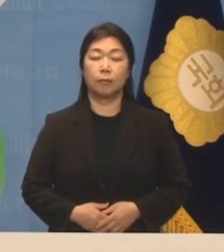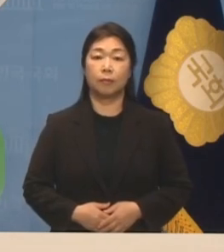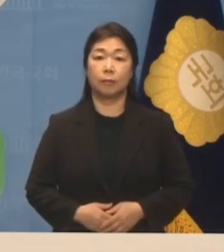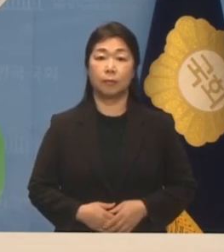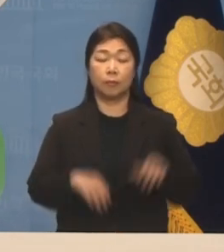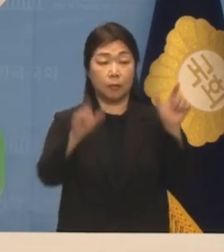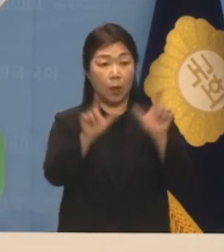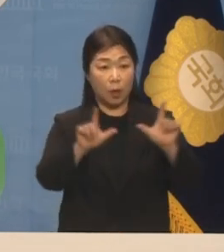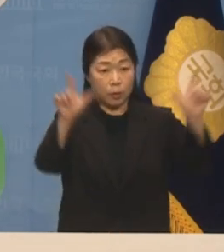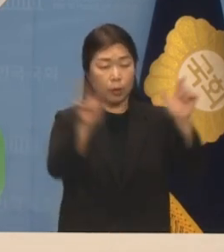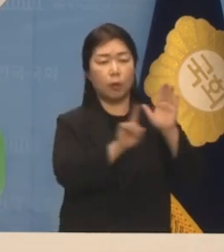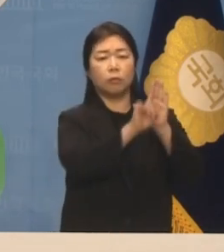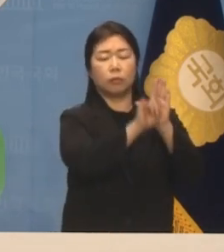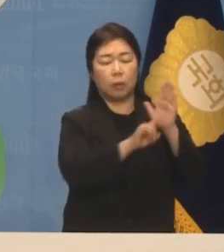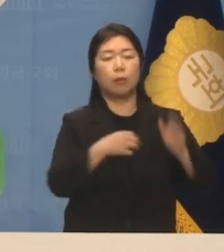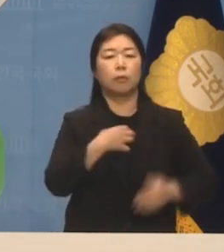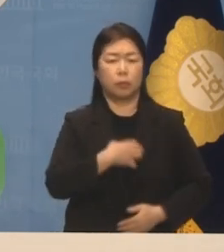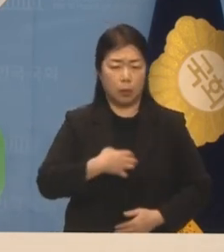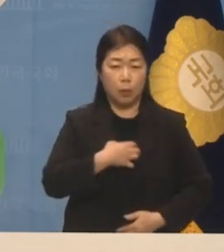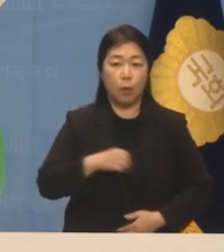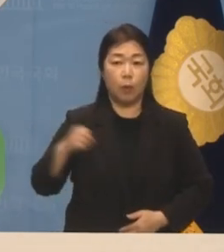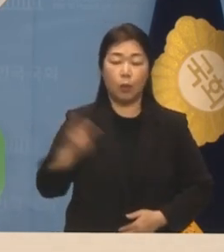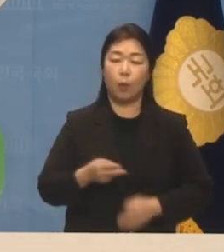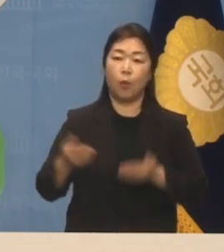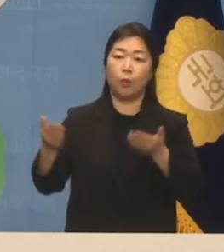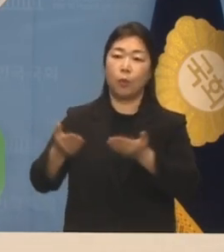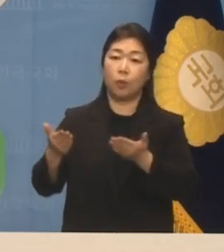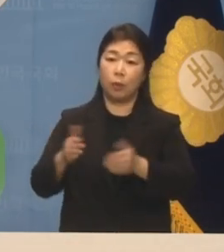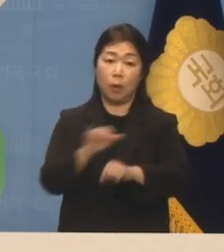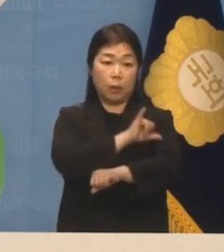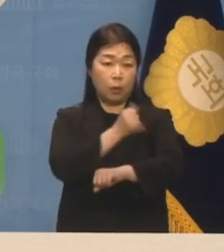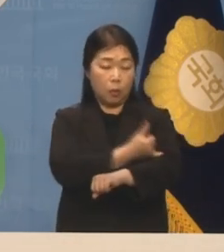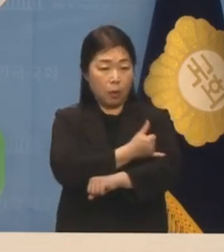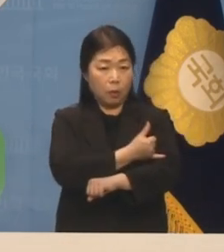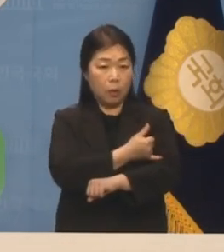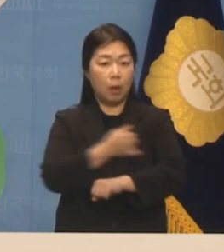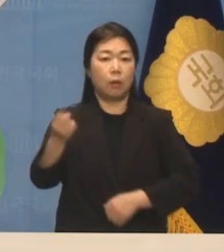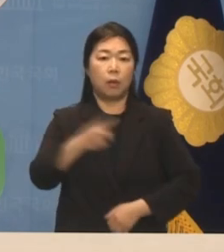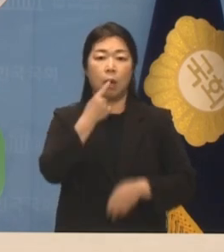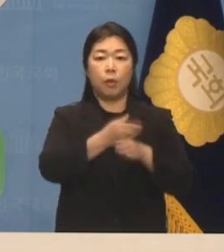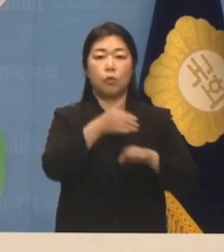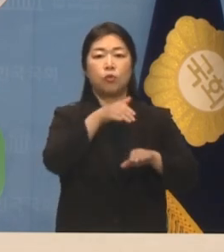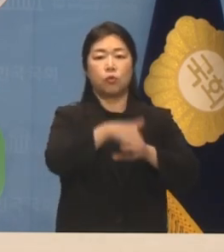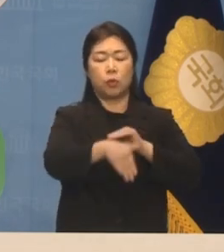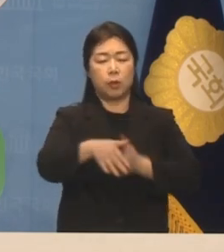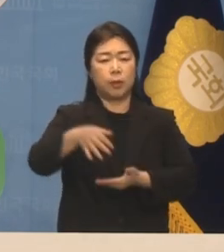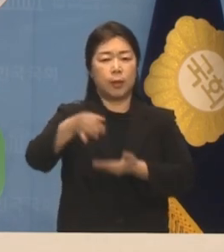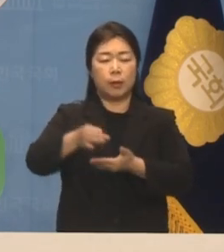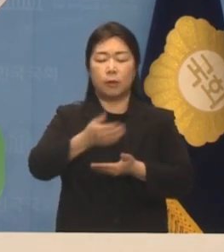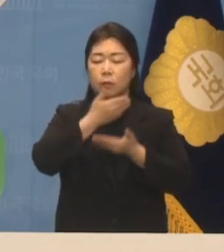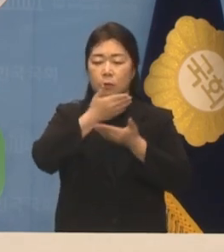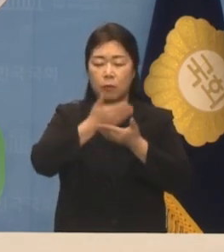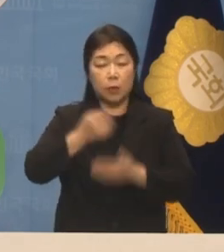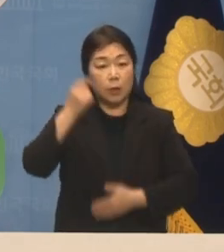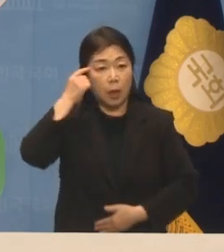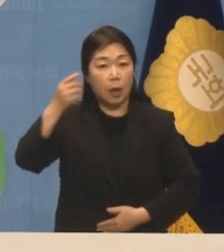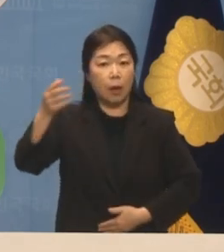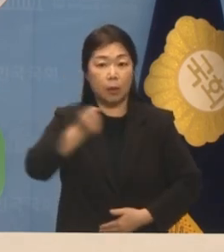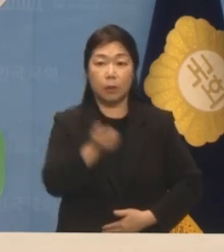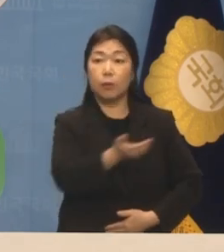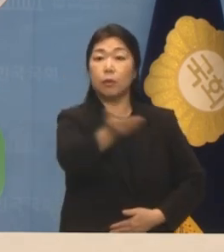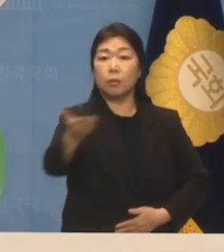기후위기를 걱정하고 노동과 인권, 민주주의의 가치를 소중히 여기는 시민 여러분, 전면적 정권